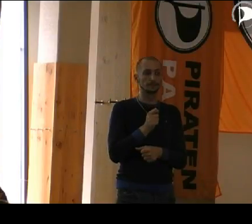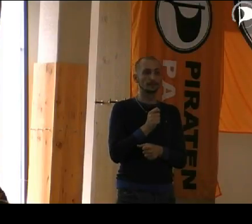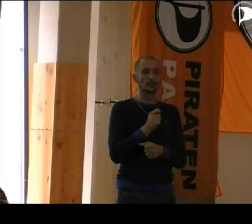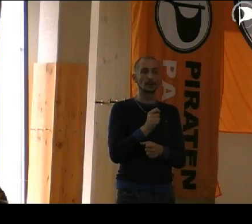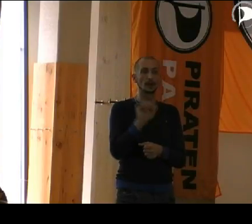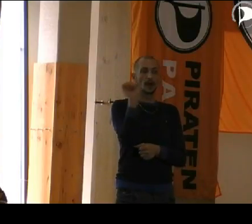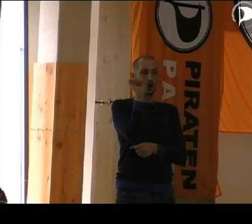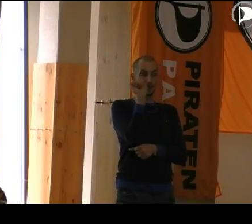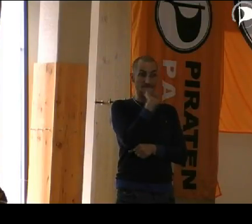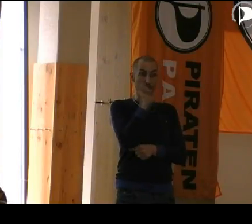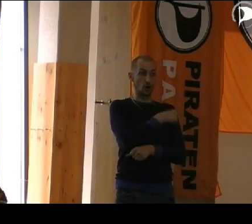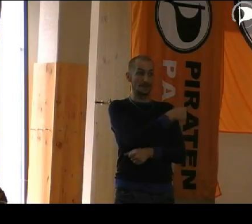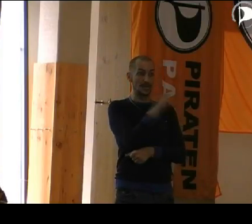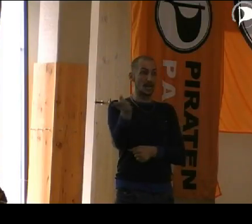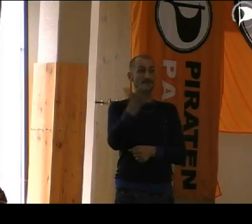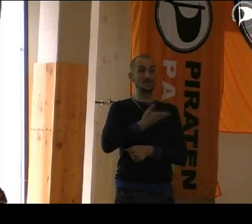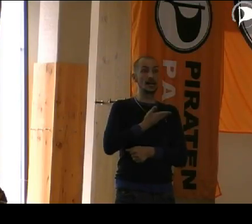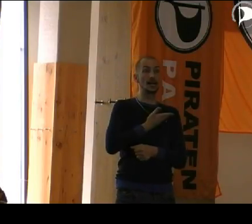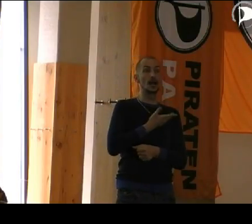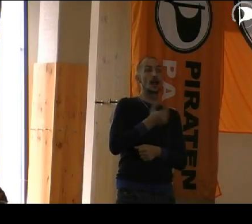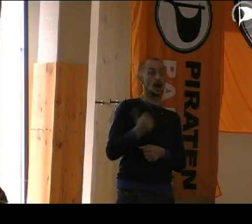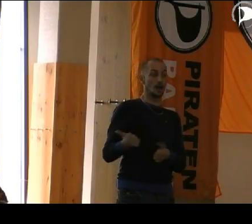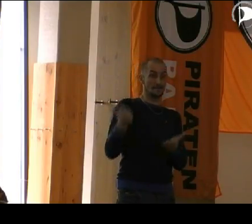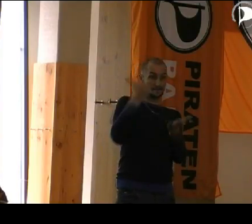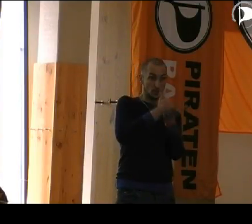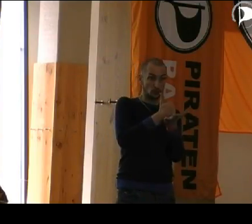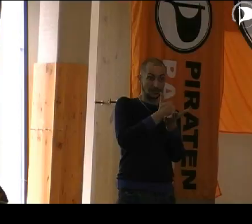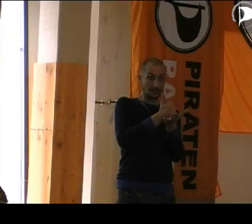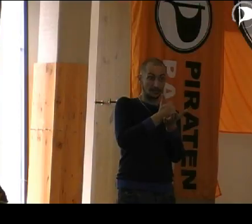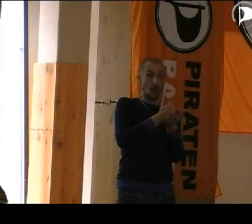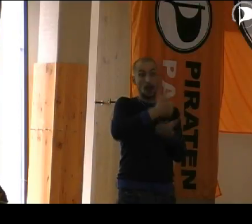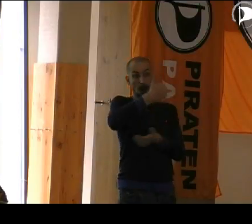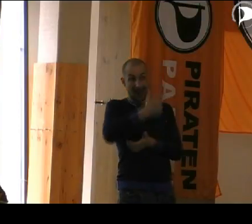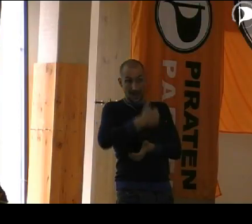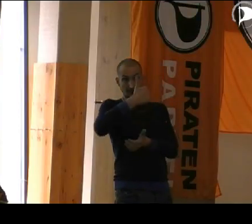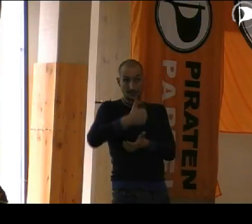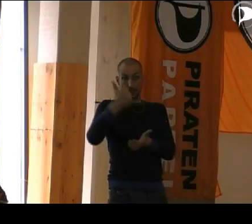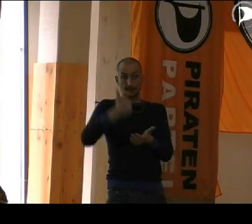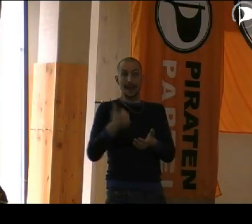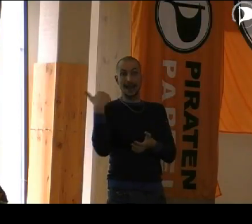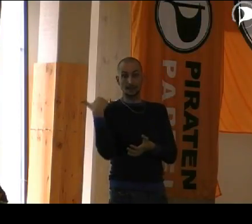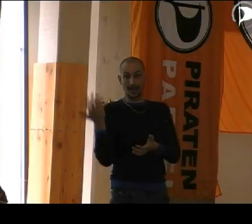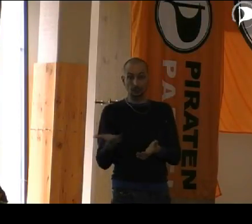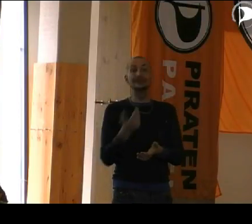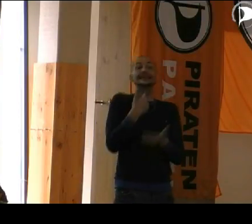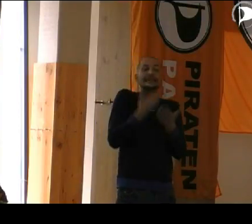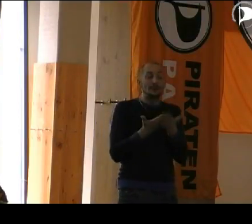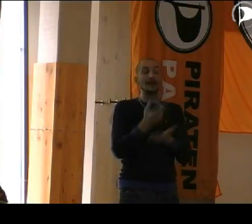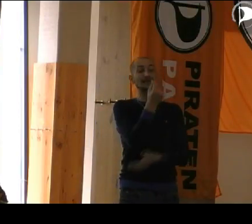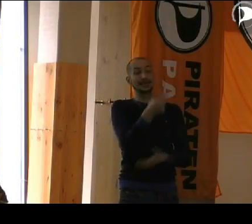warum wollt ihr den vorstand einzeln ab also ab dass auch entlastet gibt eine finanzielle entlastung